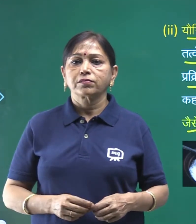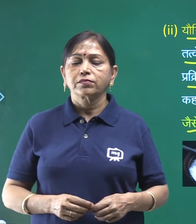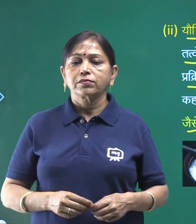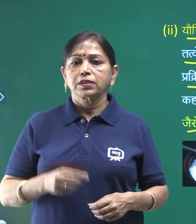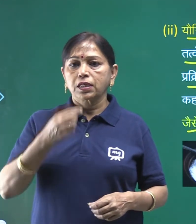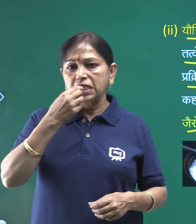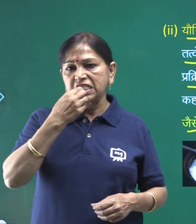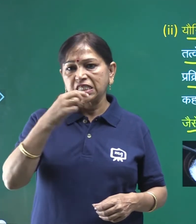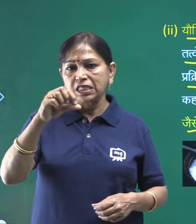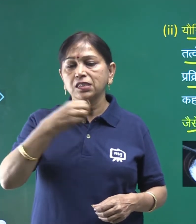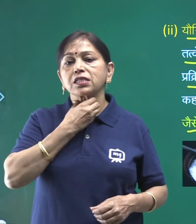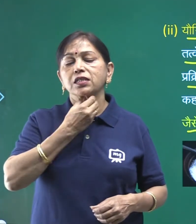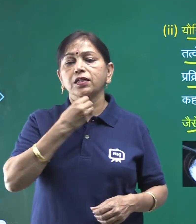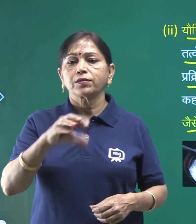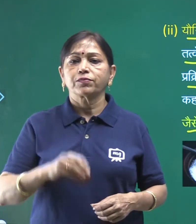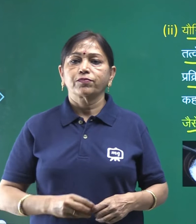चीनी